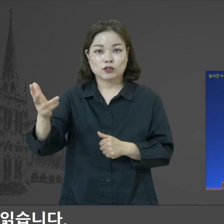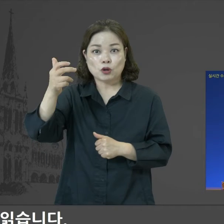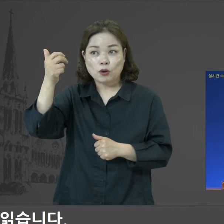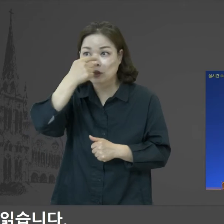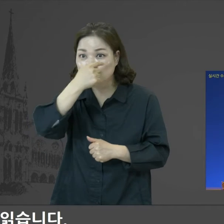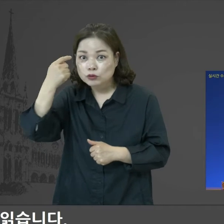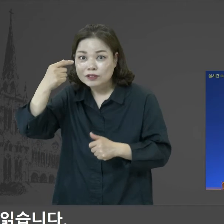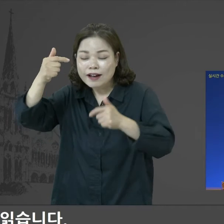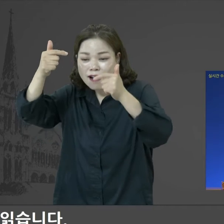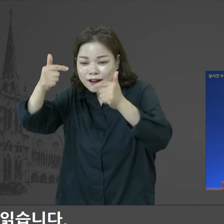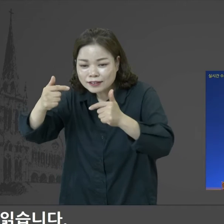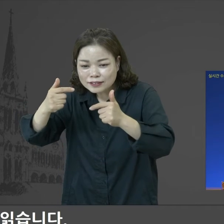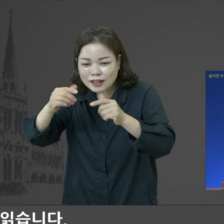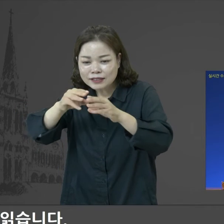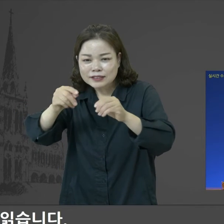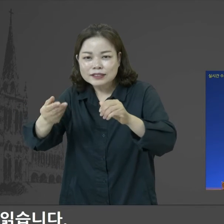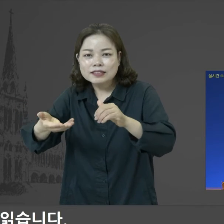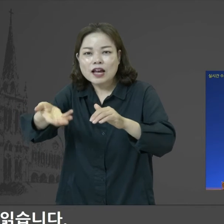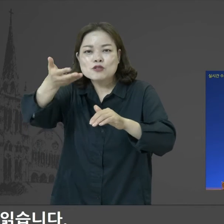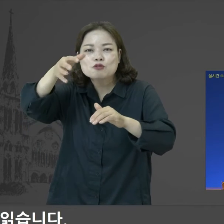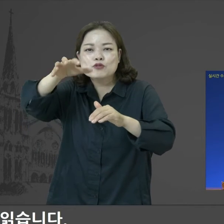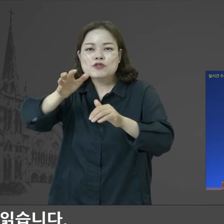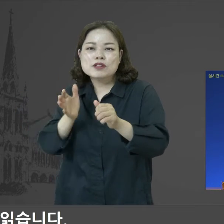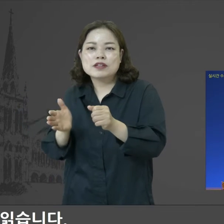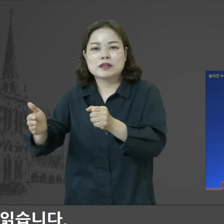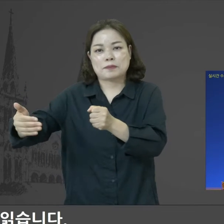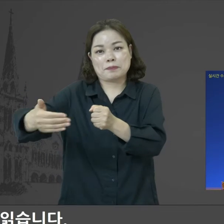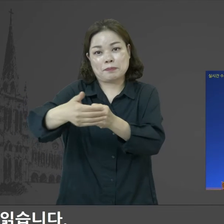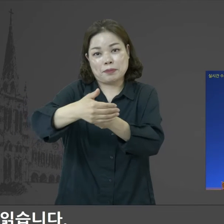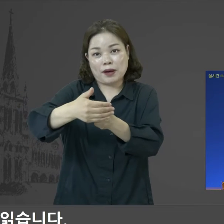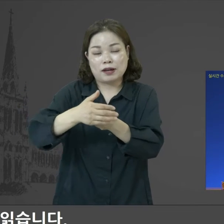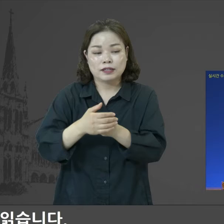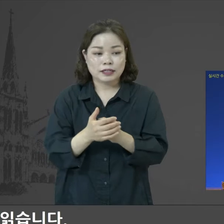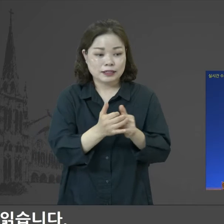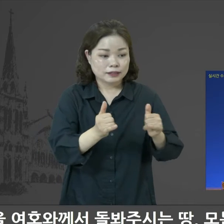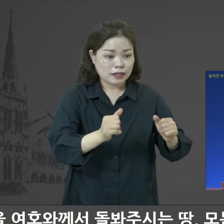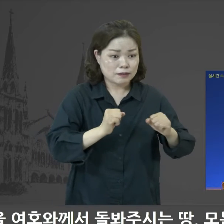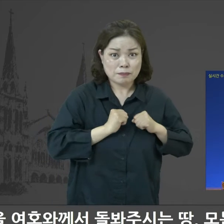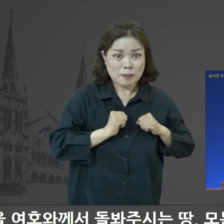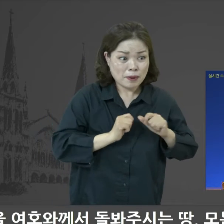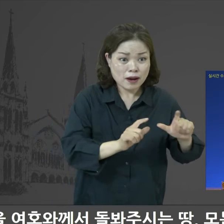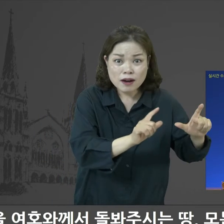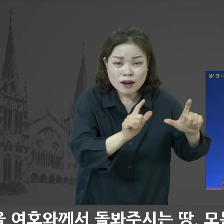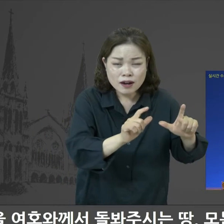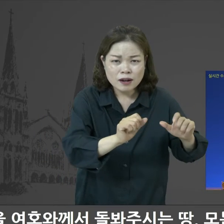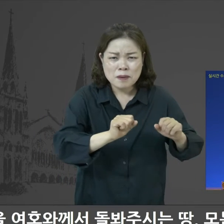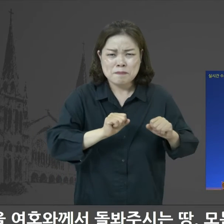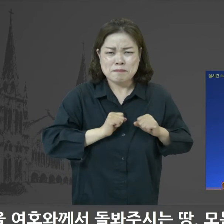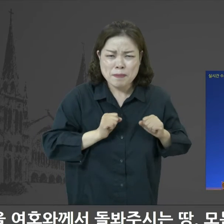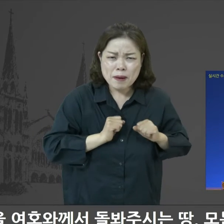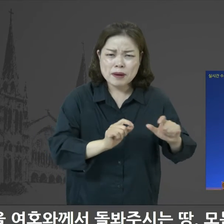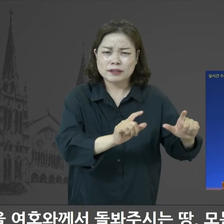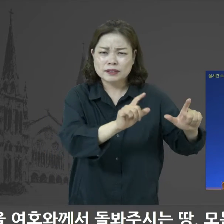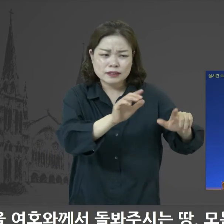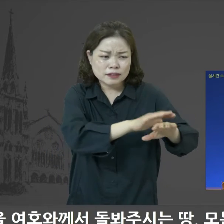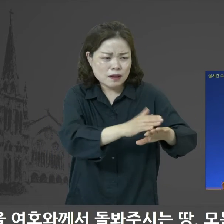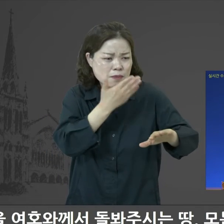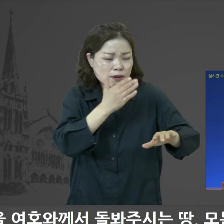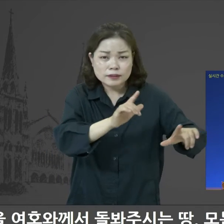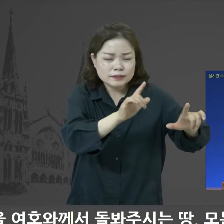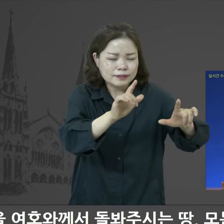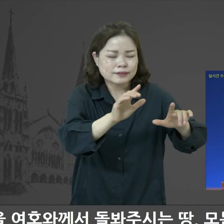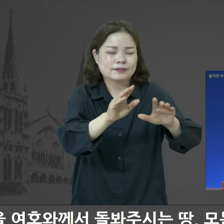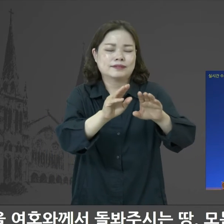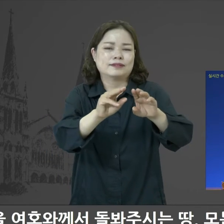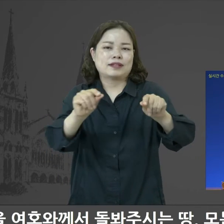눈이 항상 그 땅 위에 있습니다. 어떤 의미입니까? 인간이 열심히 산다고 해서, 부지런히 산다고 해서 잘 먹고 잘 살 수 있는